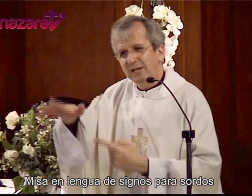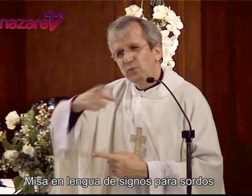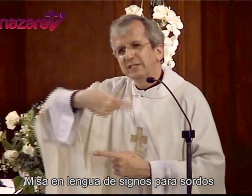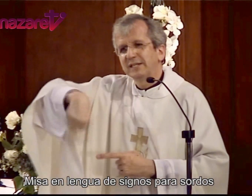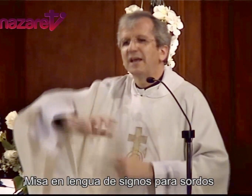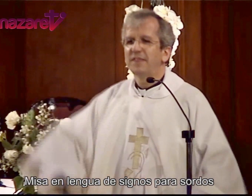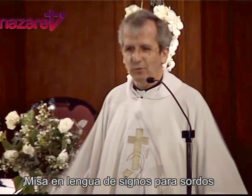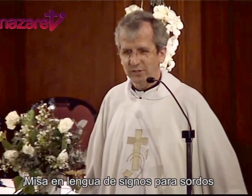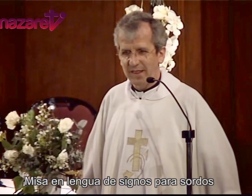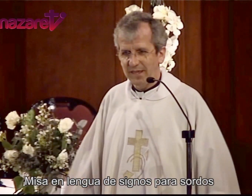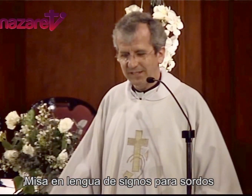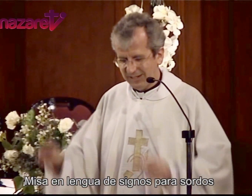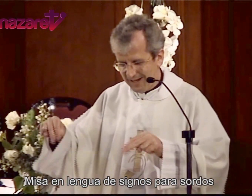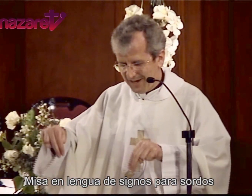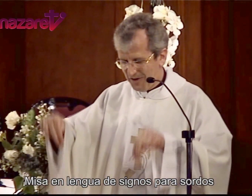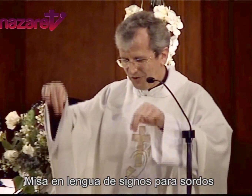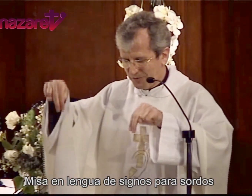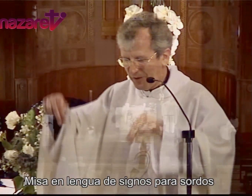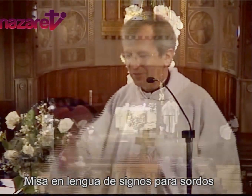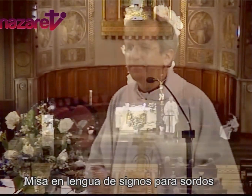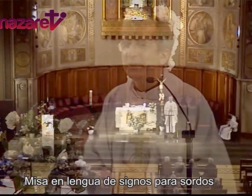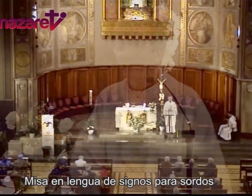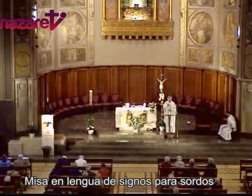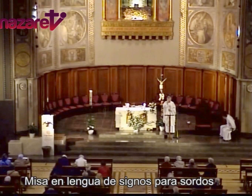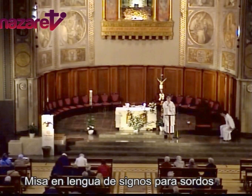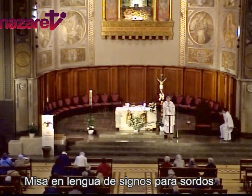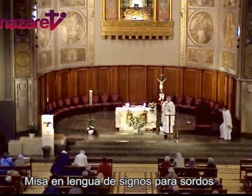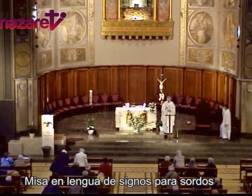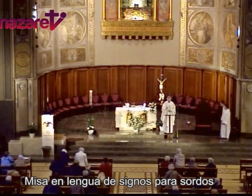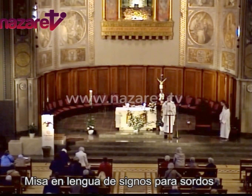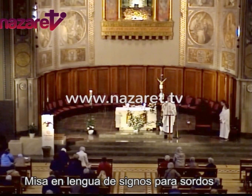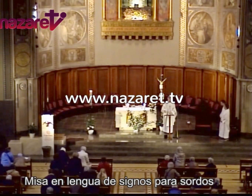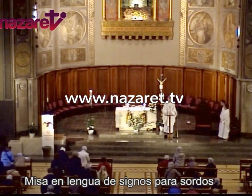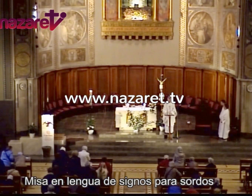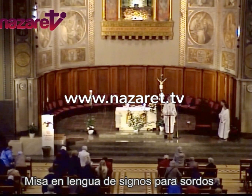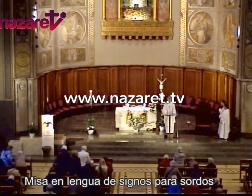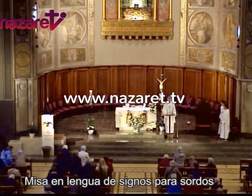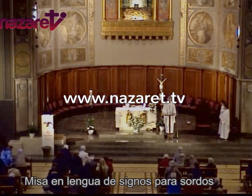Nuestras circunstancias Nos ponemos de pie Y profesamos La fe Gracias